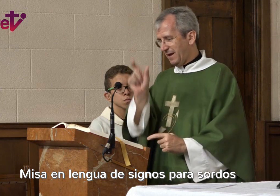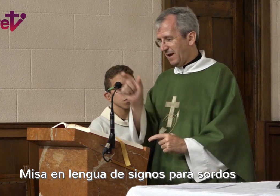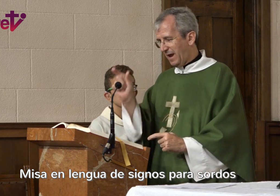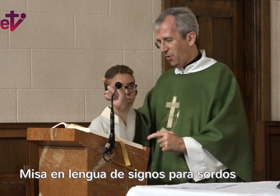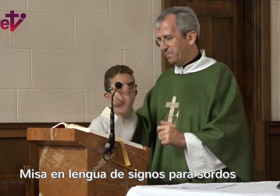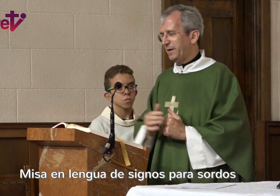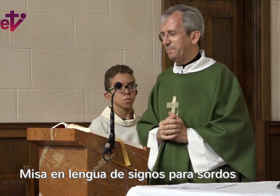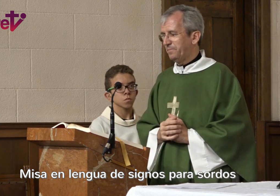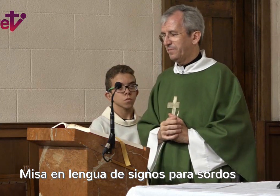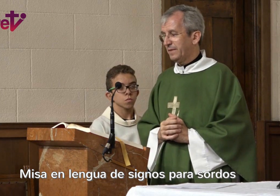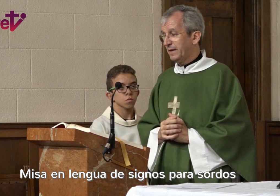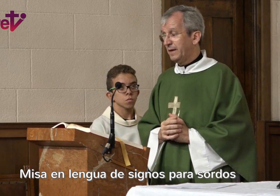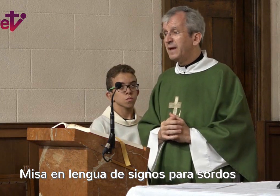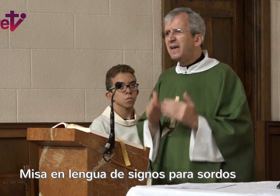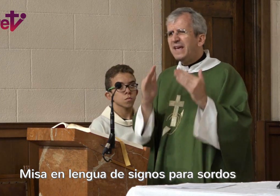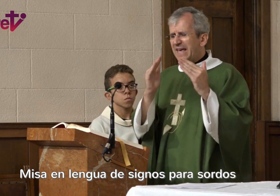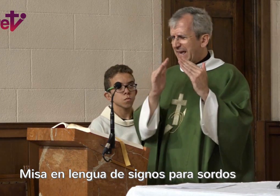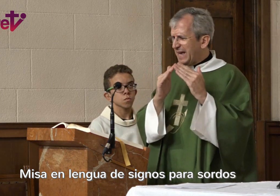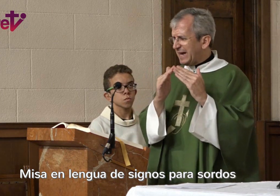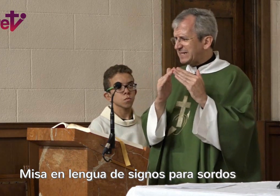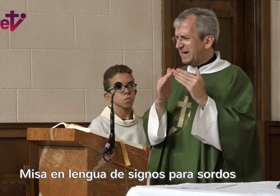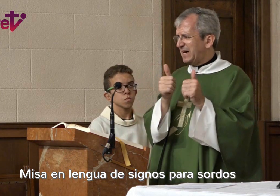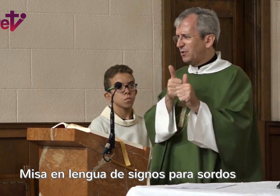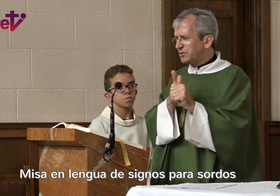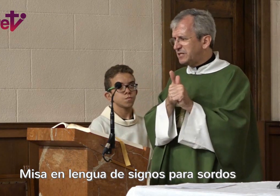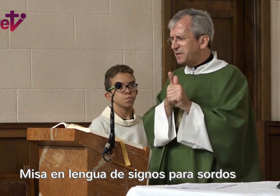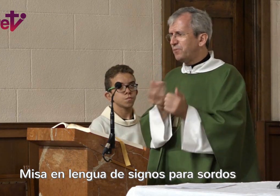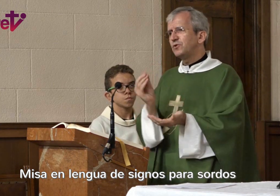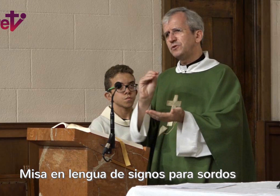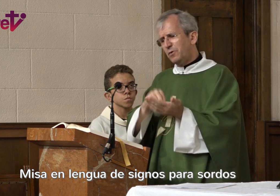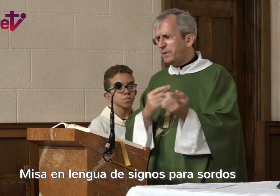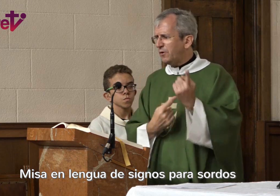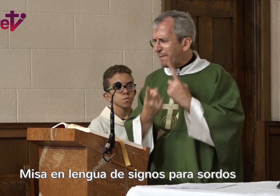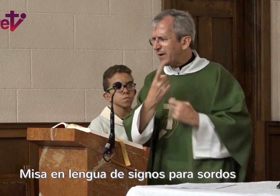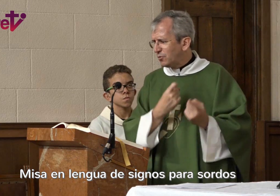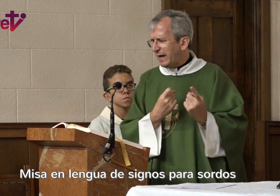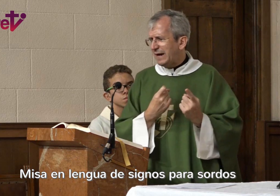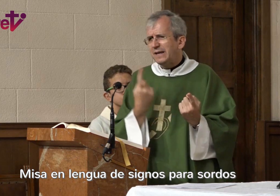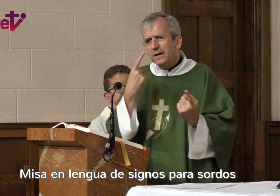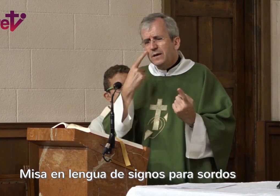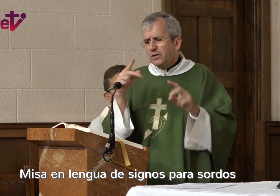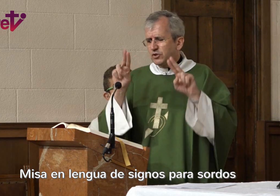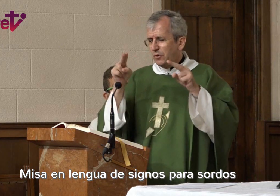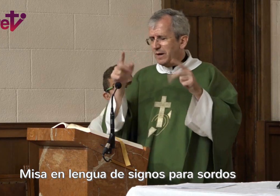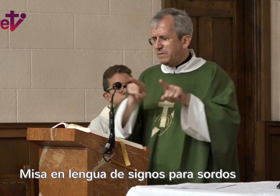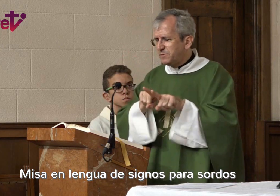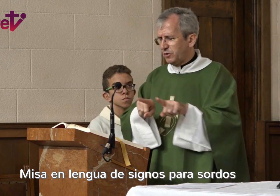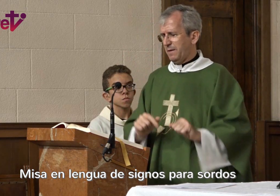el hombre En casa os discípulos volvieron a preguntarle sobre o mesmo